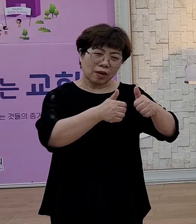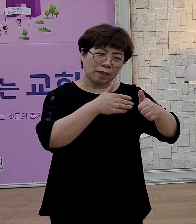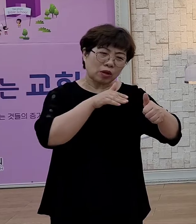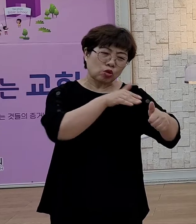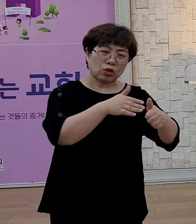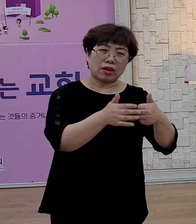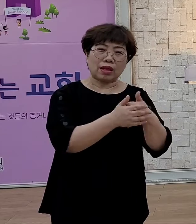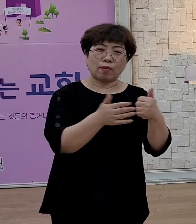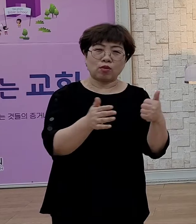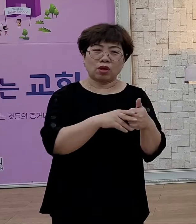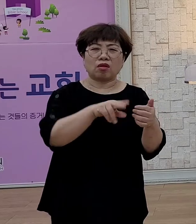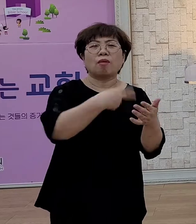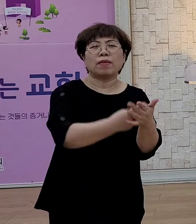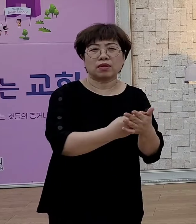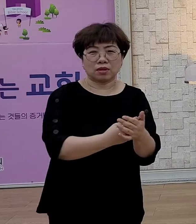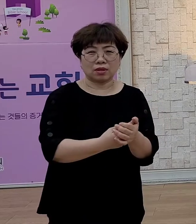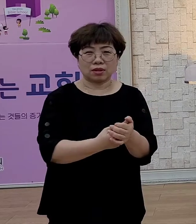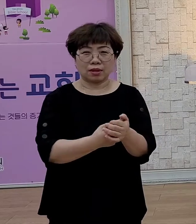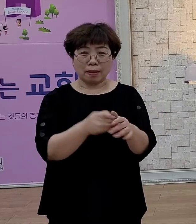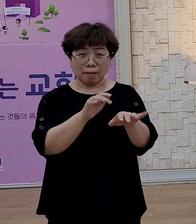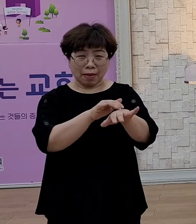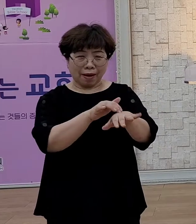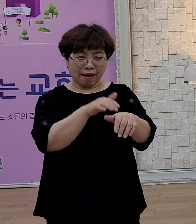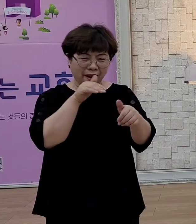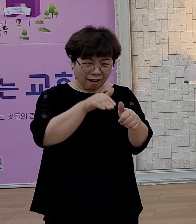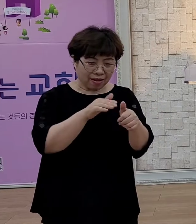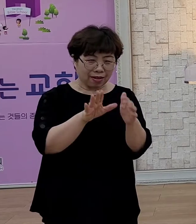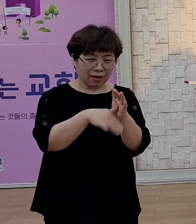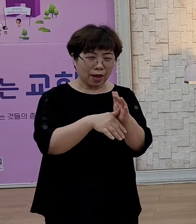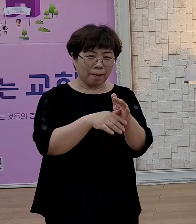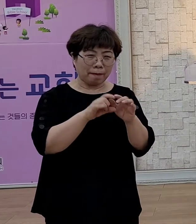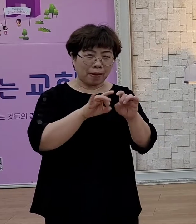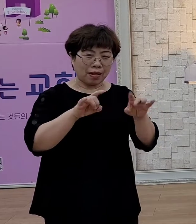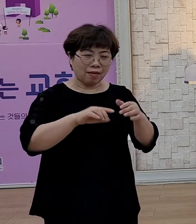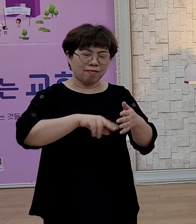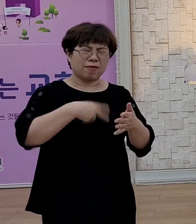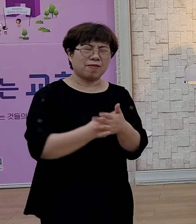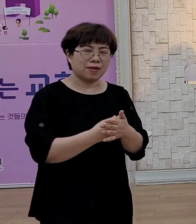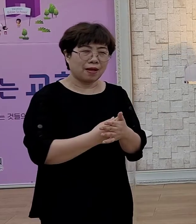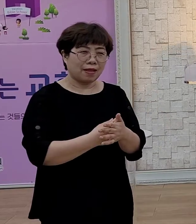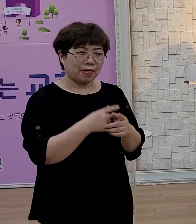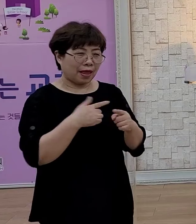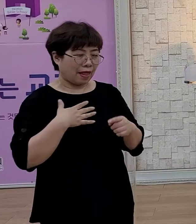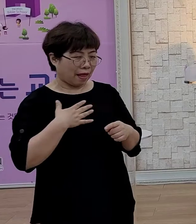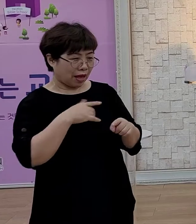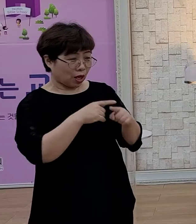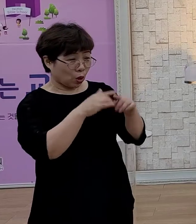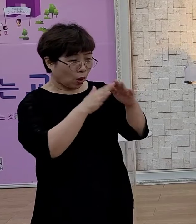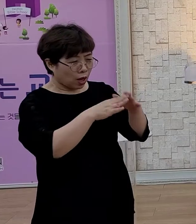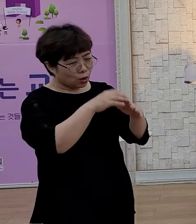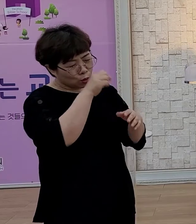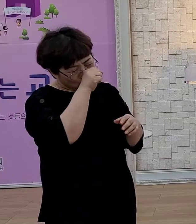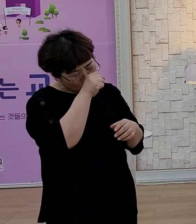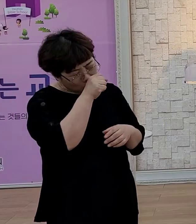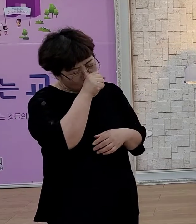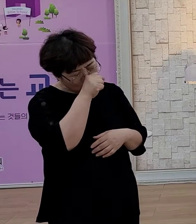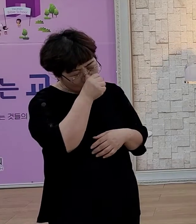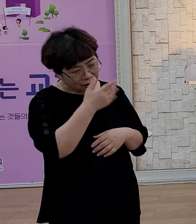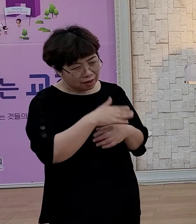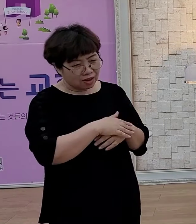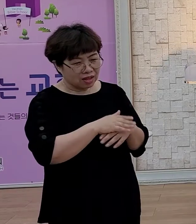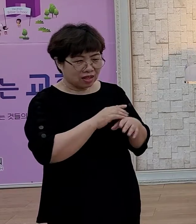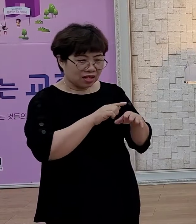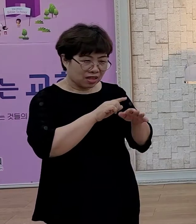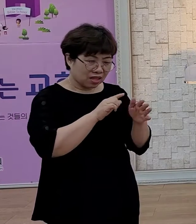건드리면 가차없이 그냥 발동을 하는 거예요. 내가 이 교회 하면 갈 데 없다. 처음엔 교회 좋다고 난리다가 나중에는 막 교회 욕을